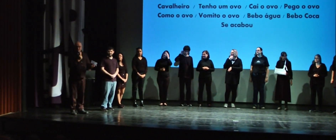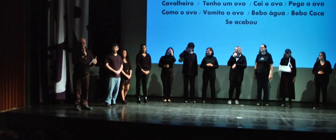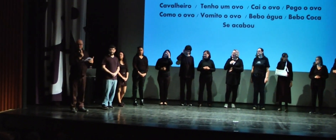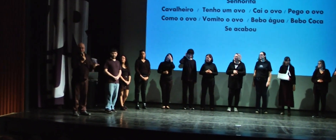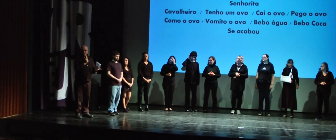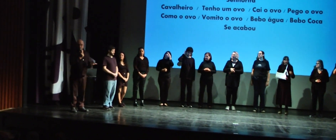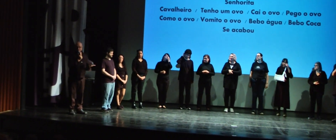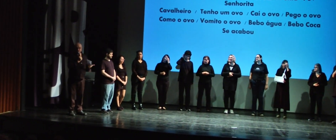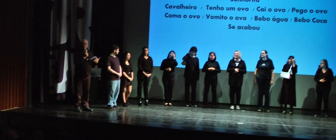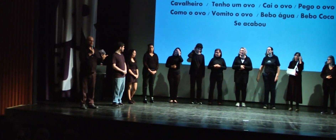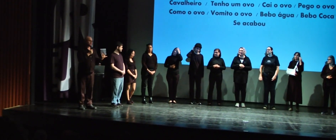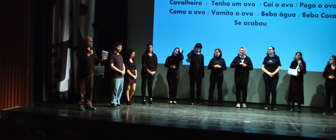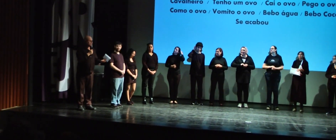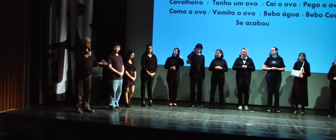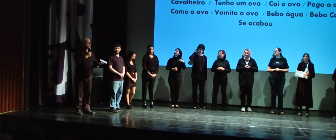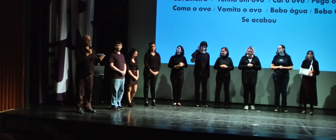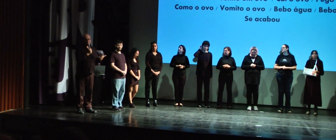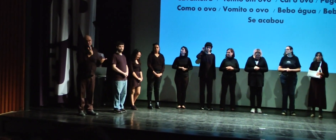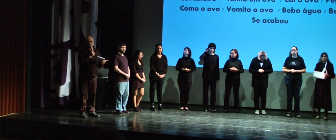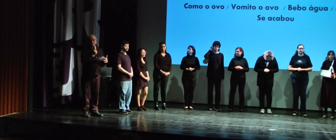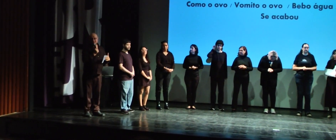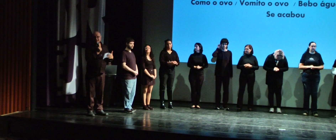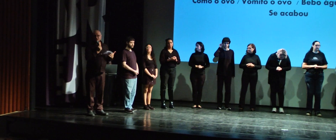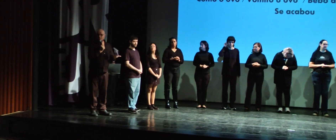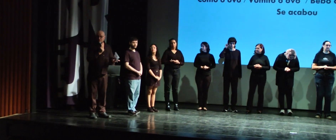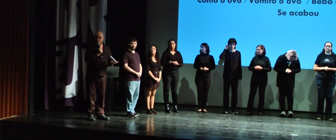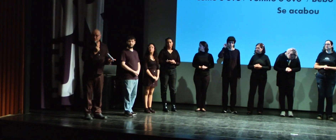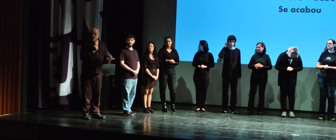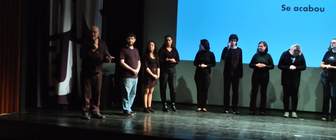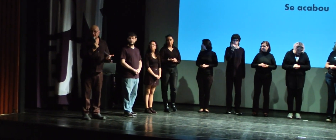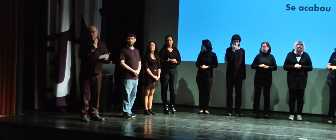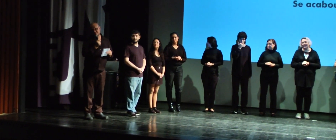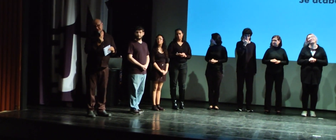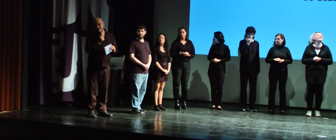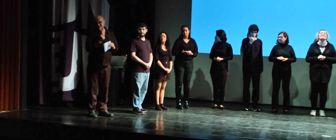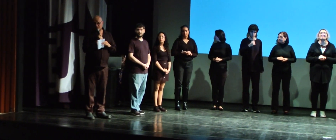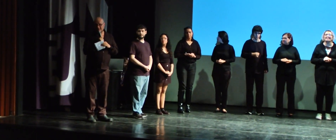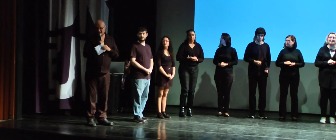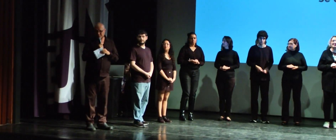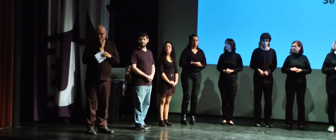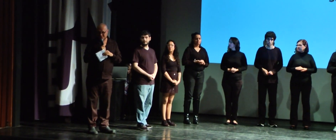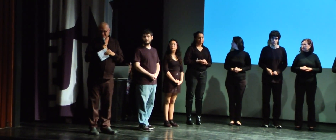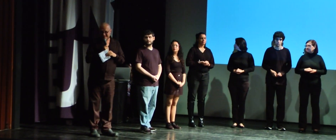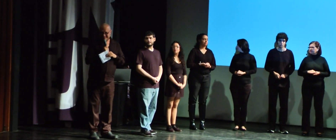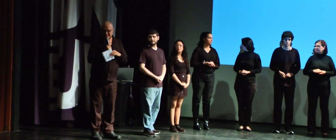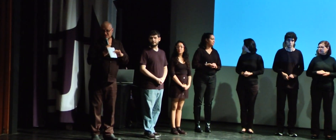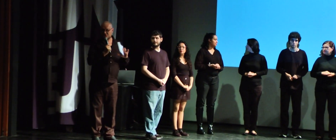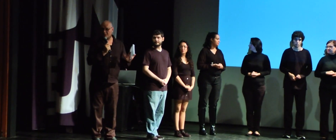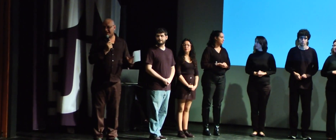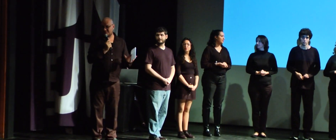é feito de memória de curto prazo, de médio e de longo, porque toda língua que você aprende você tem que colocar em uso. Né? Se a gente não